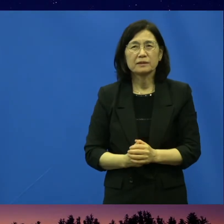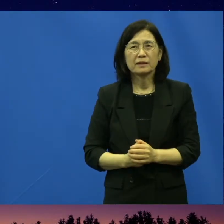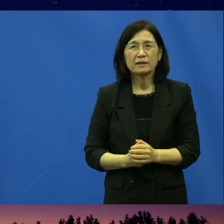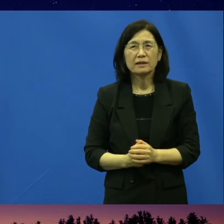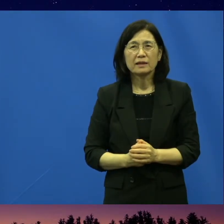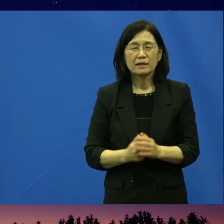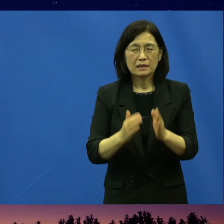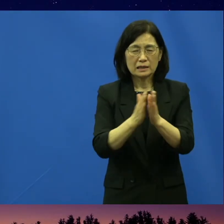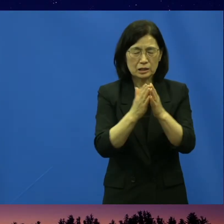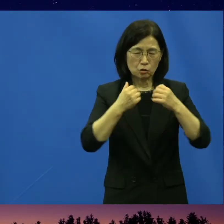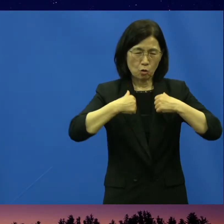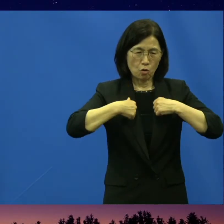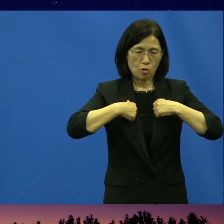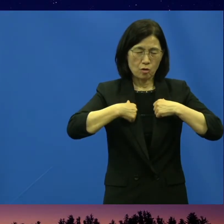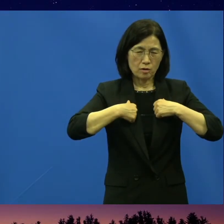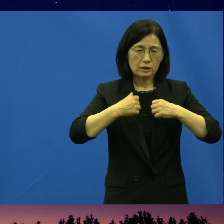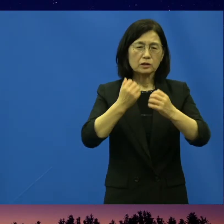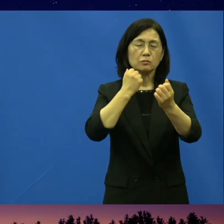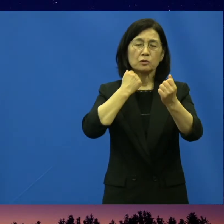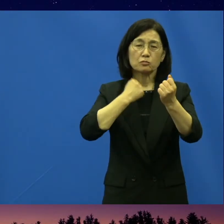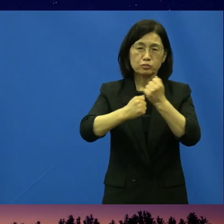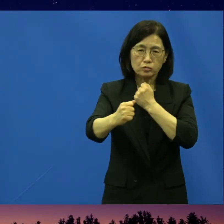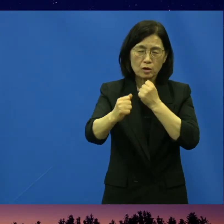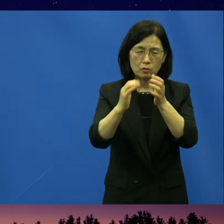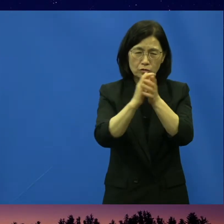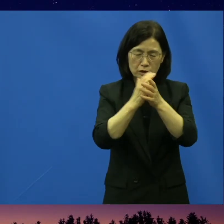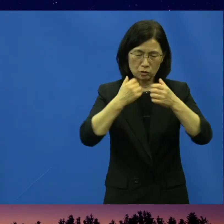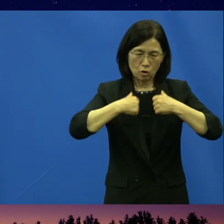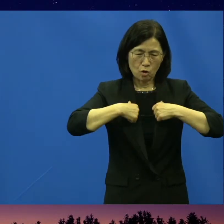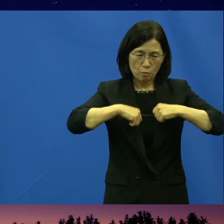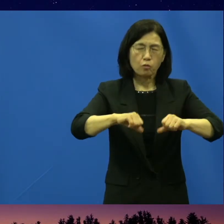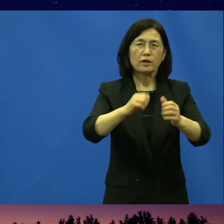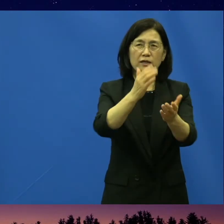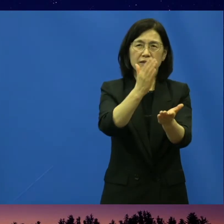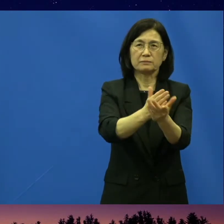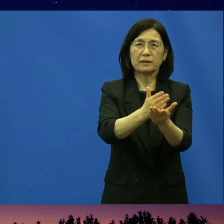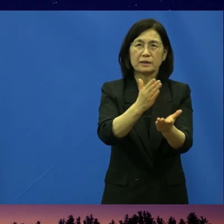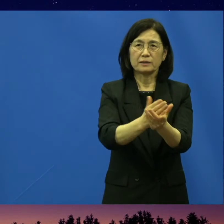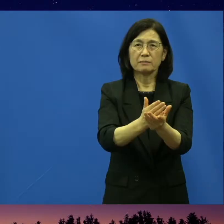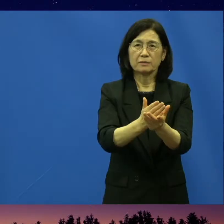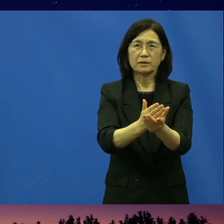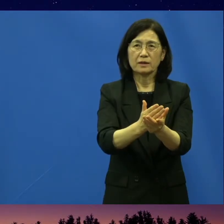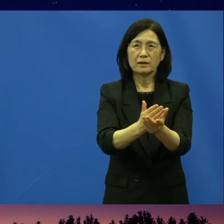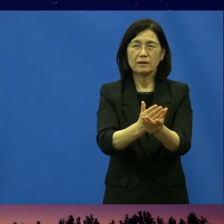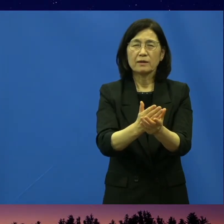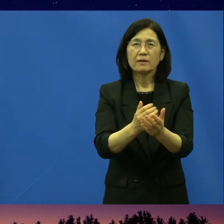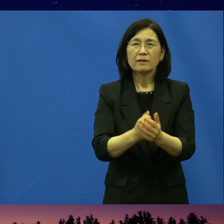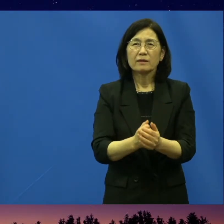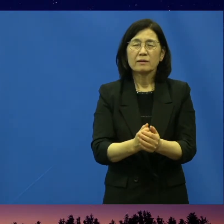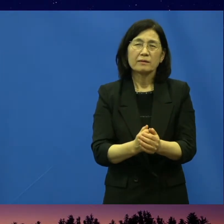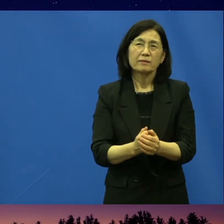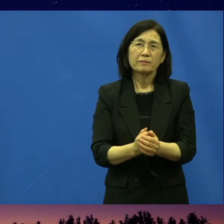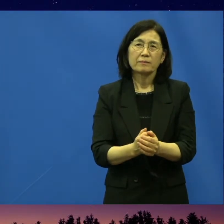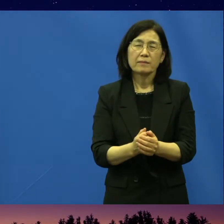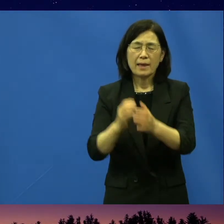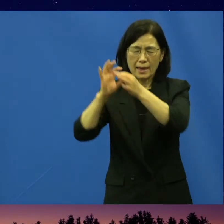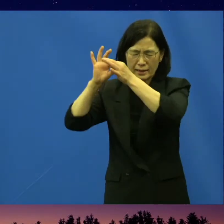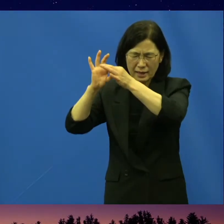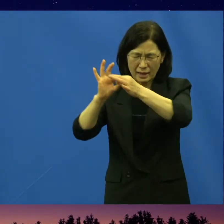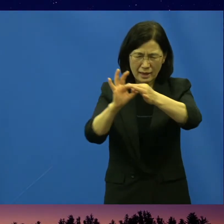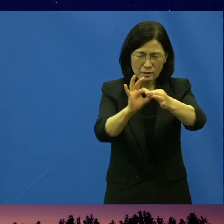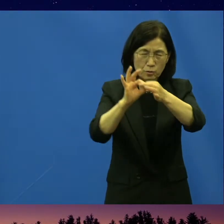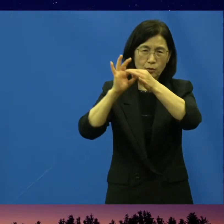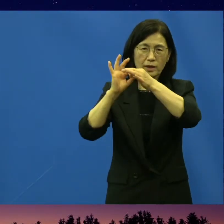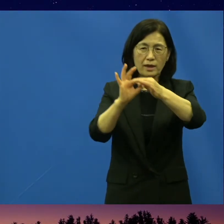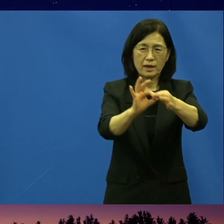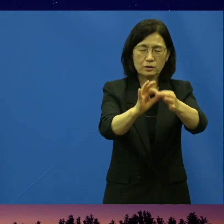포기하지 않는다는 걸 뭘 말해줘? 그분을 신뢰하는 거예요. 응답이 지금 내가 원하는 게 응답되지 않아도 그분을 신뢰하는 거예요.